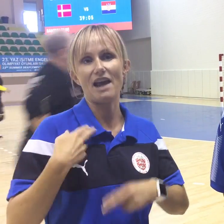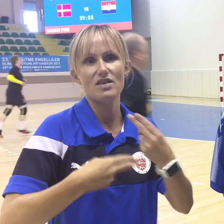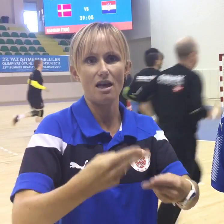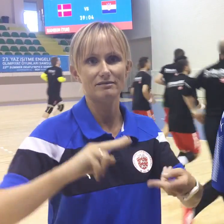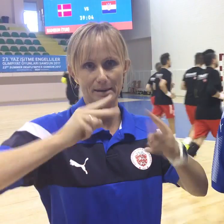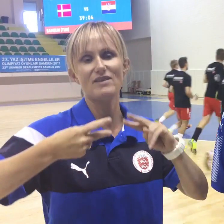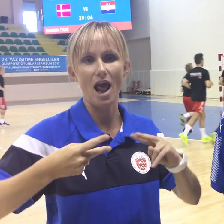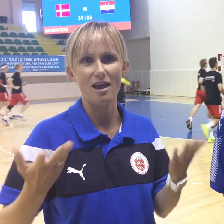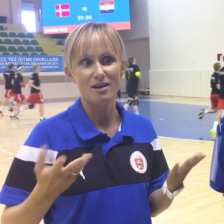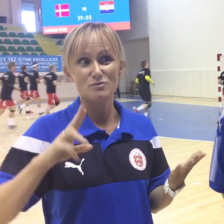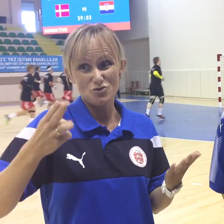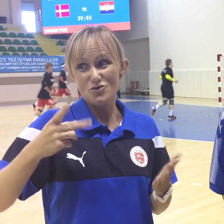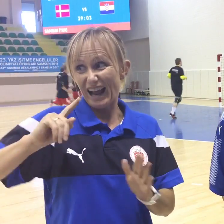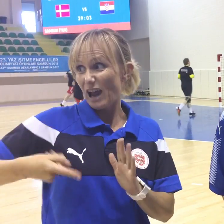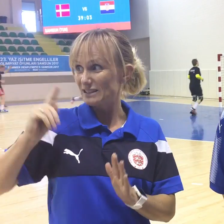mål for at vinde over Kroatien for at gå videre i semifinalen.